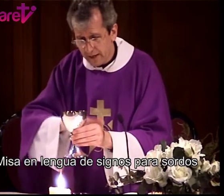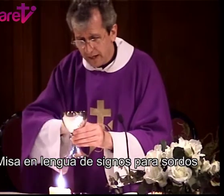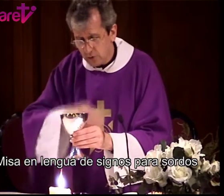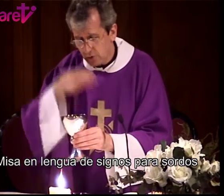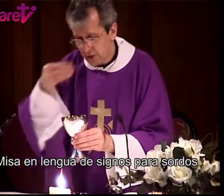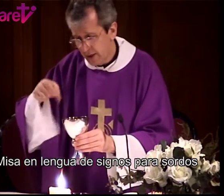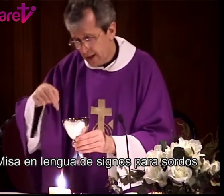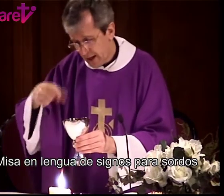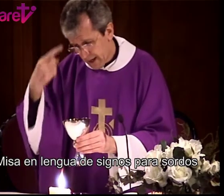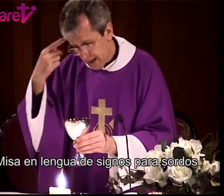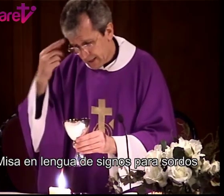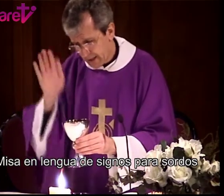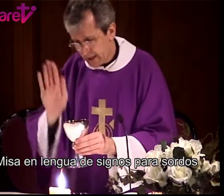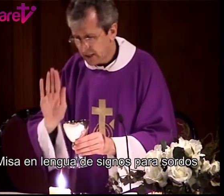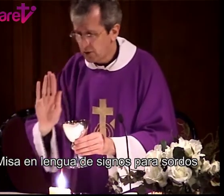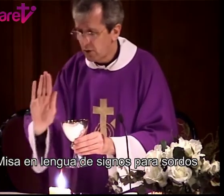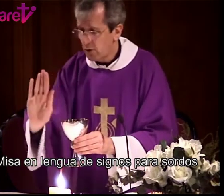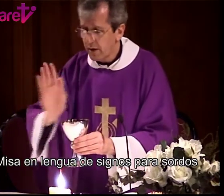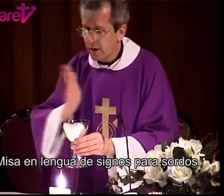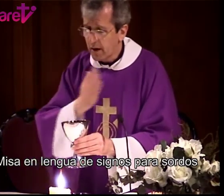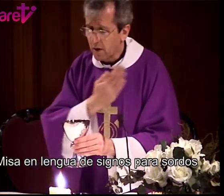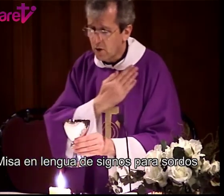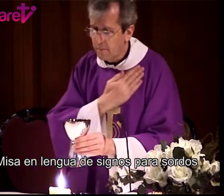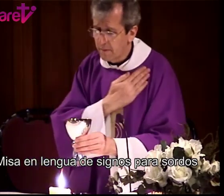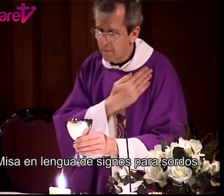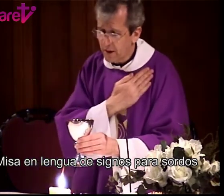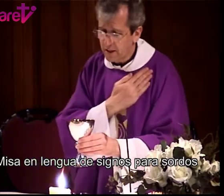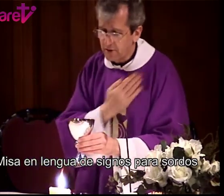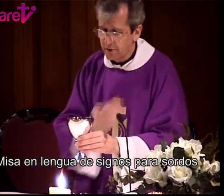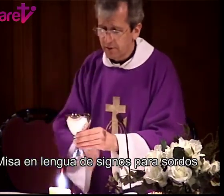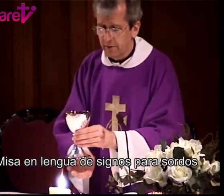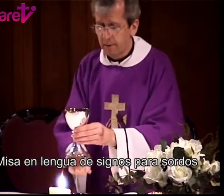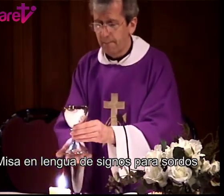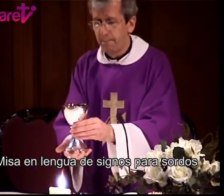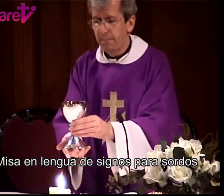pecados. Haced esto en conmemoración mía.